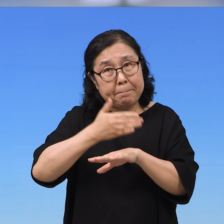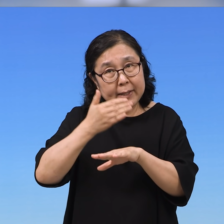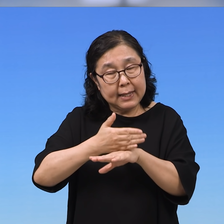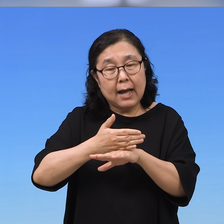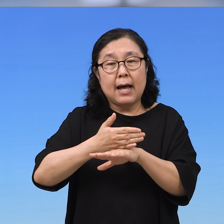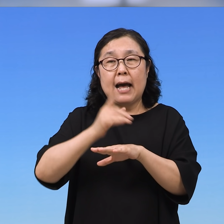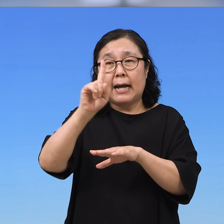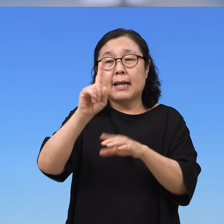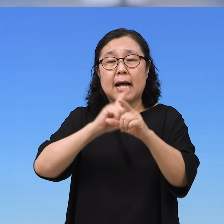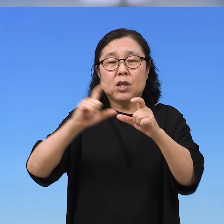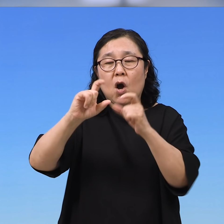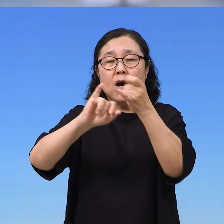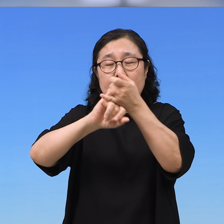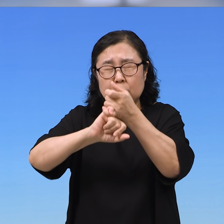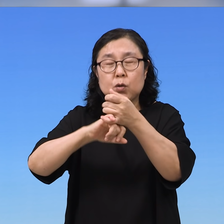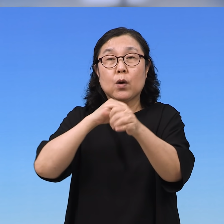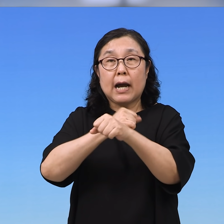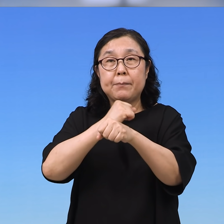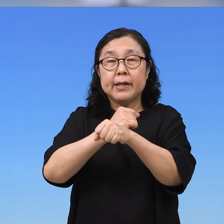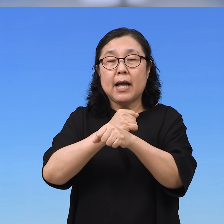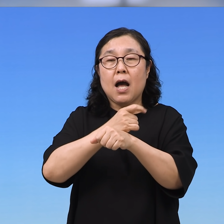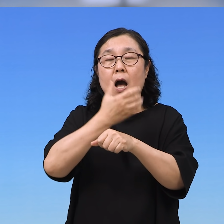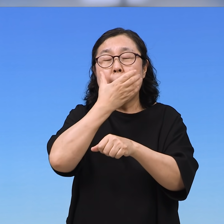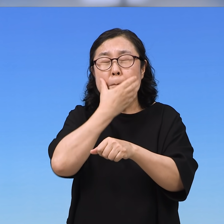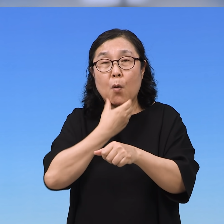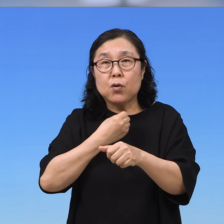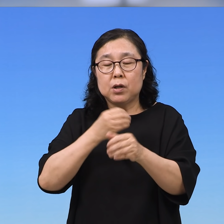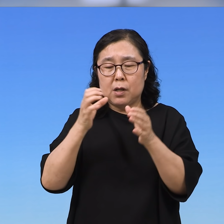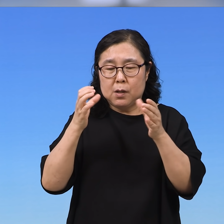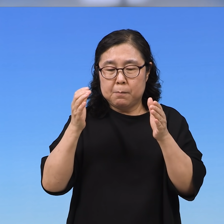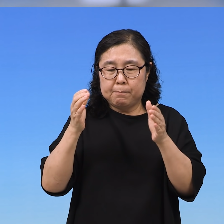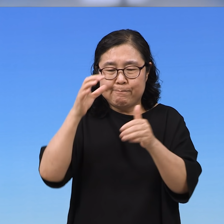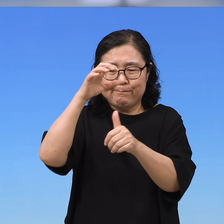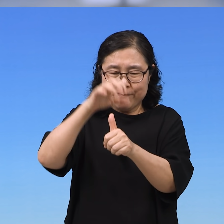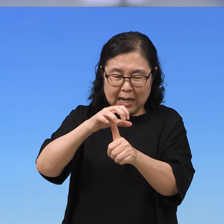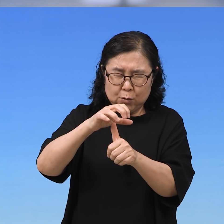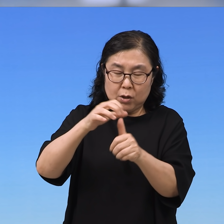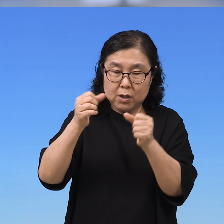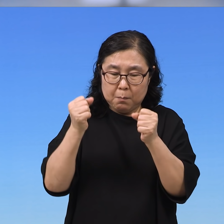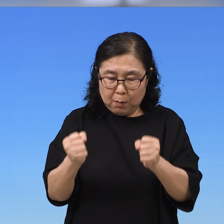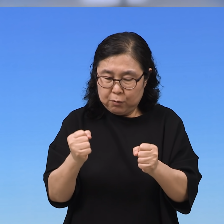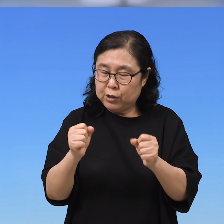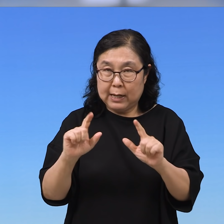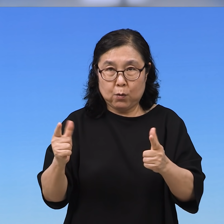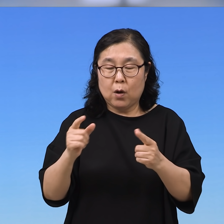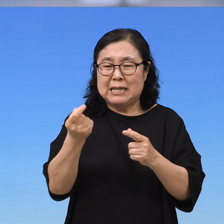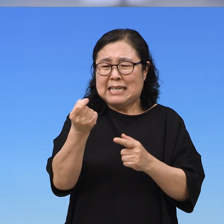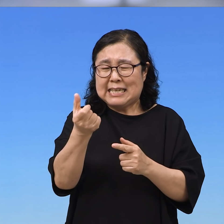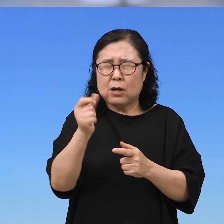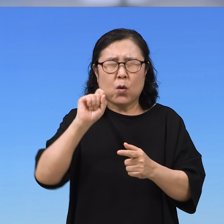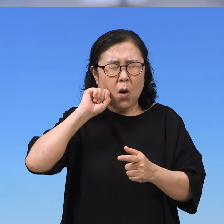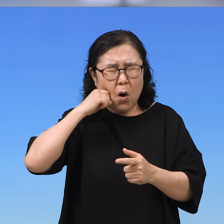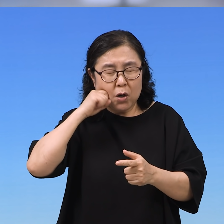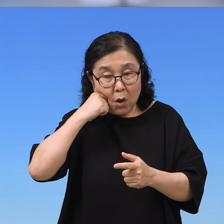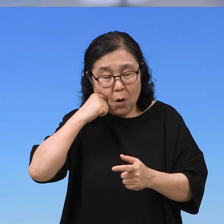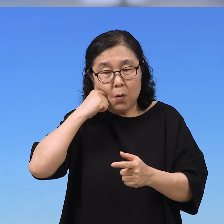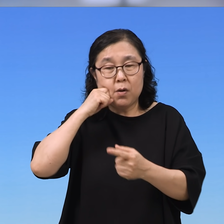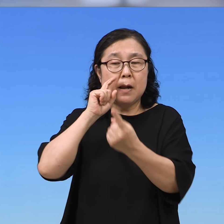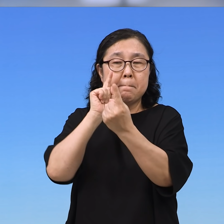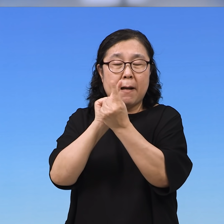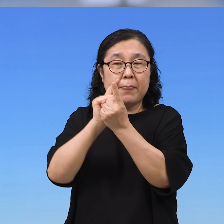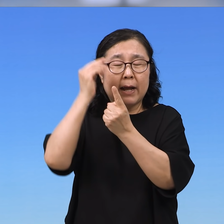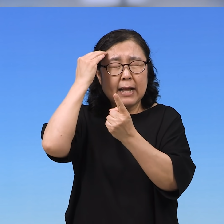한 가지 또 약속을 드립니다. 이 복을 가두어 두지 않고 흘려보내겠습니다. 작은 교회로 어려움을